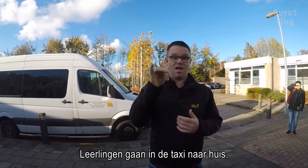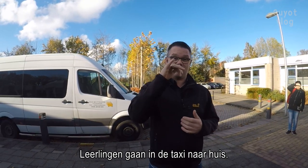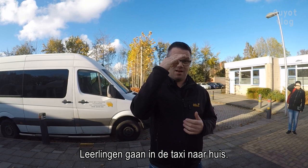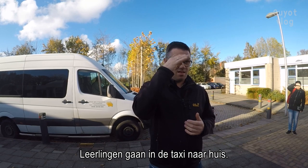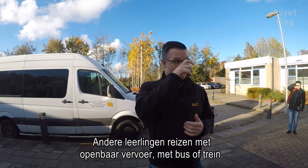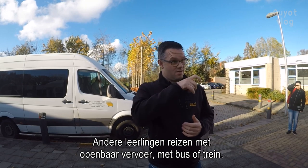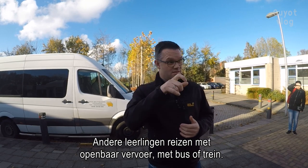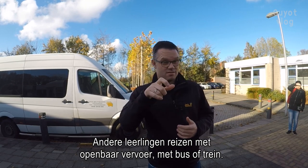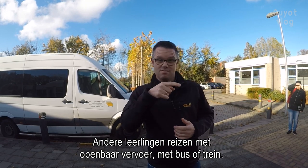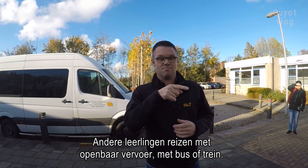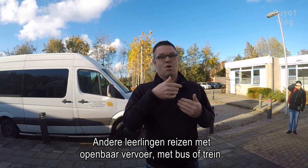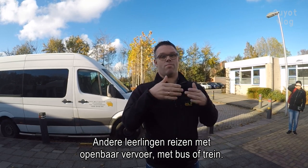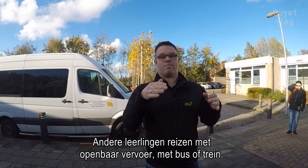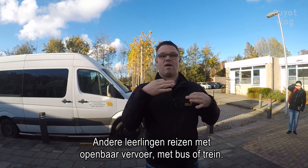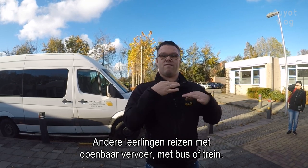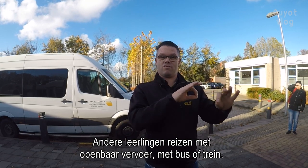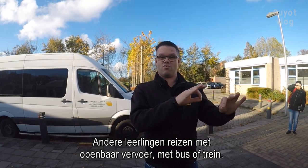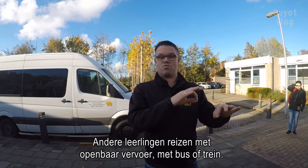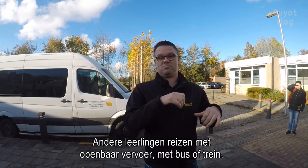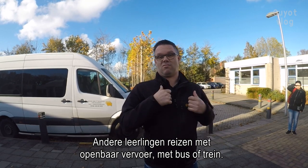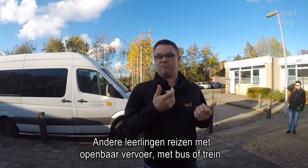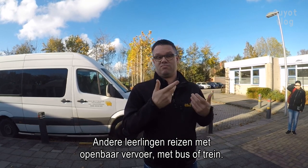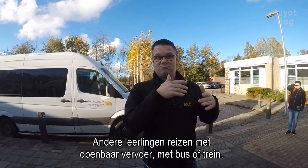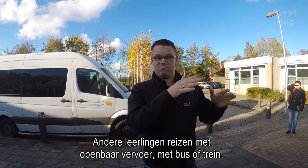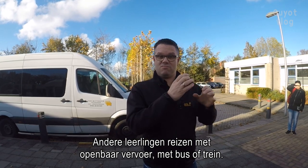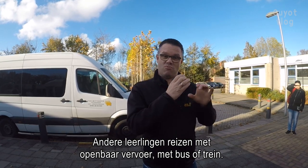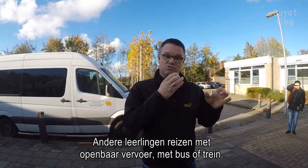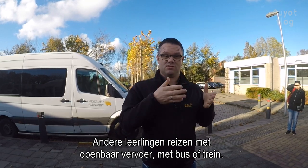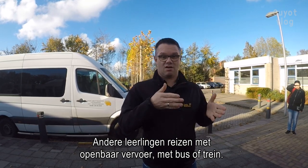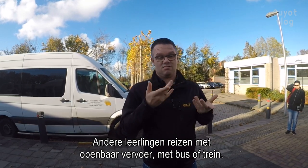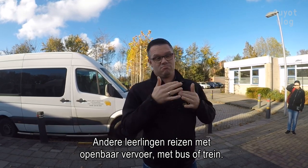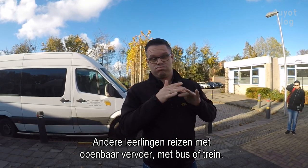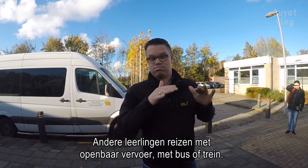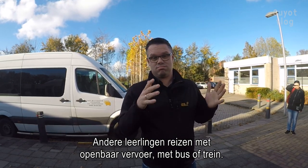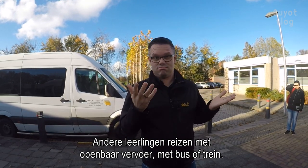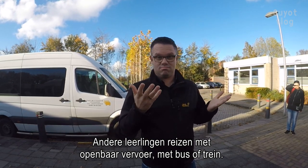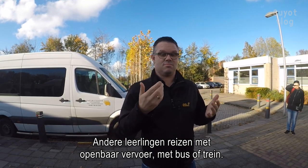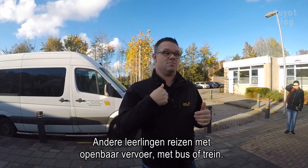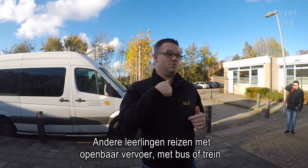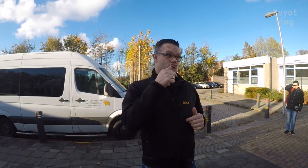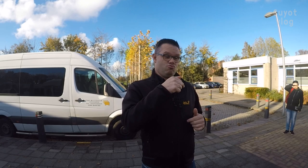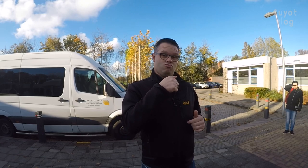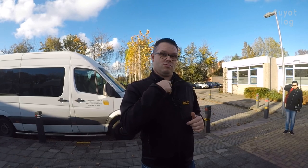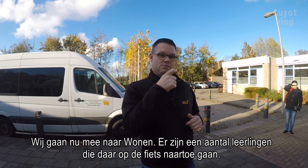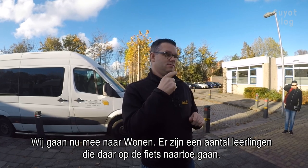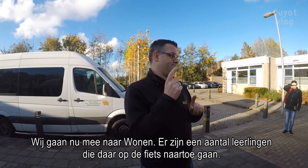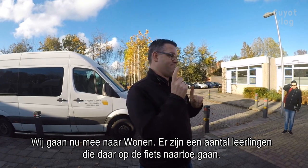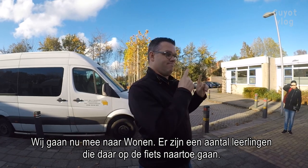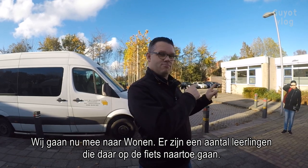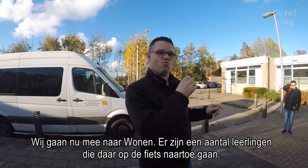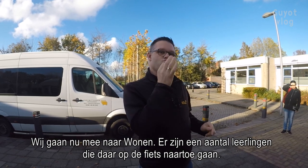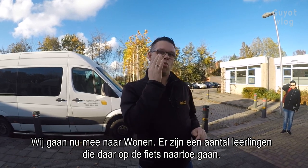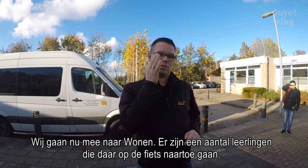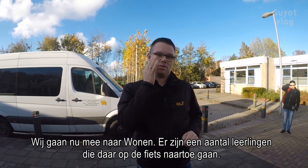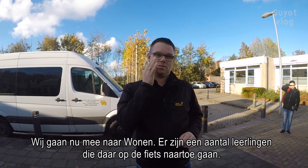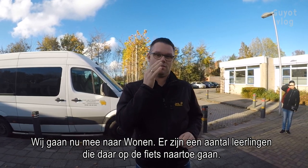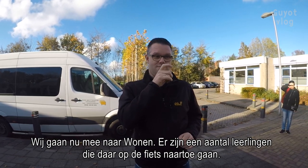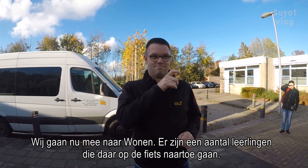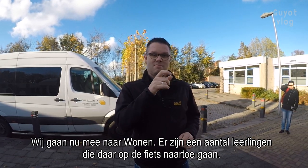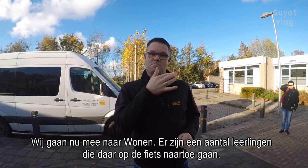huis. Andere leerlingen reizen met openbaar vervoer, zelf met bus en trein. Wij gaan nu mee naar wonen.